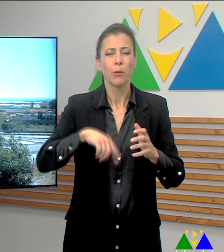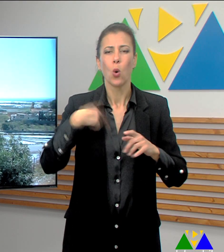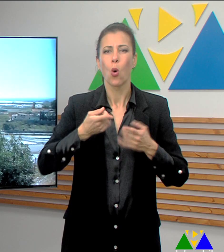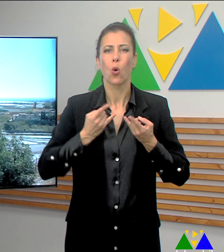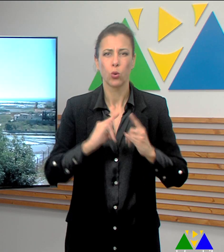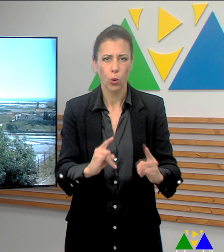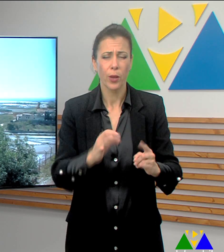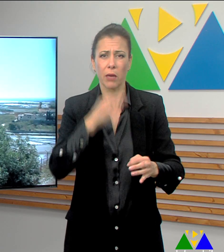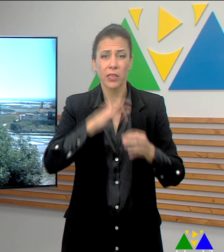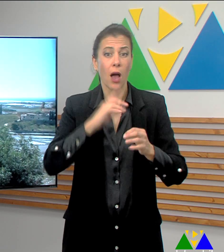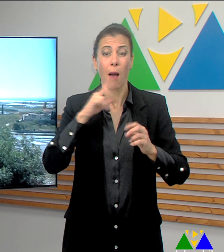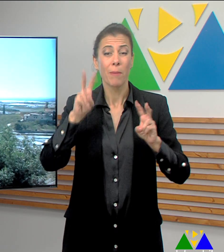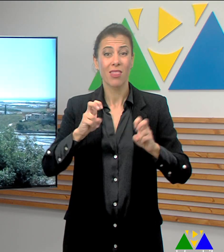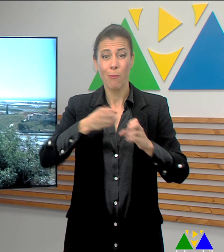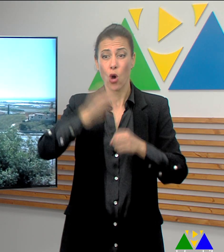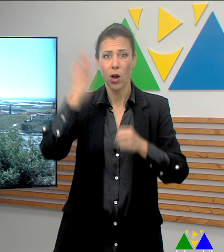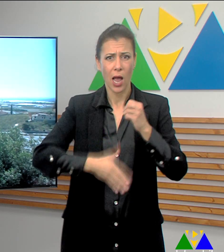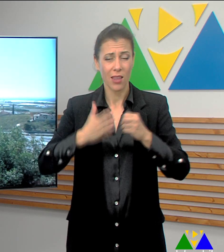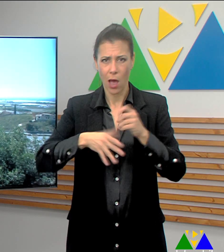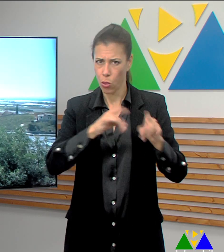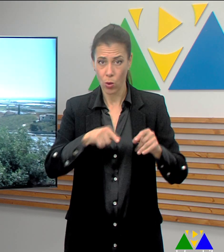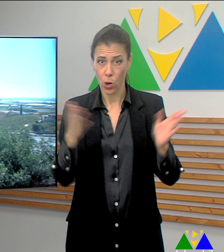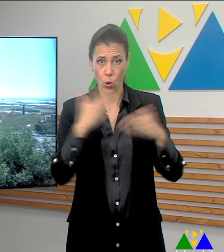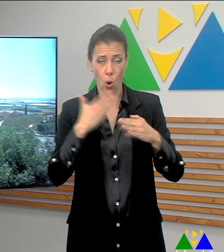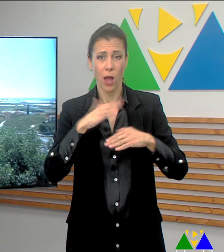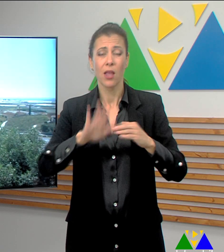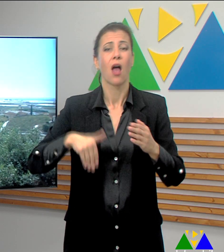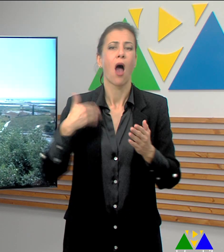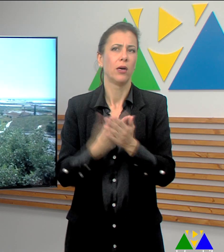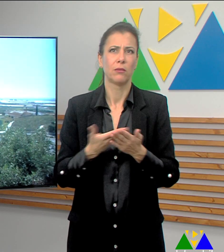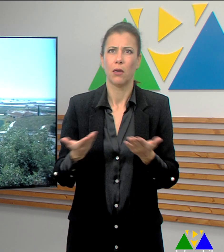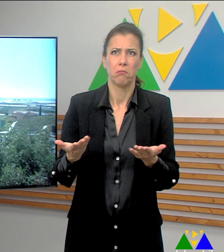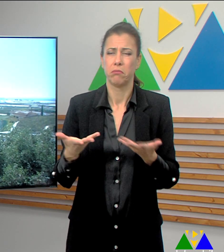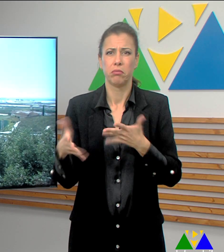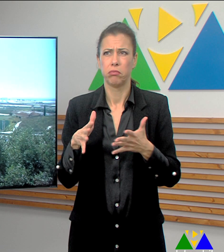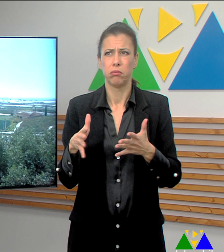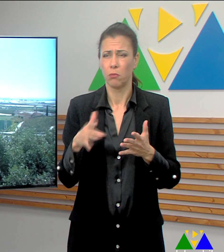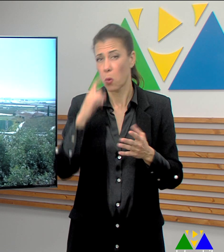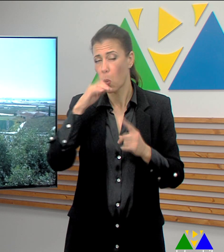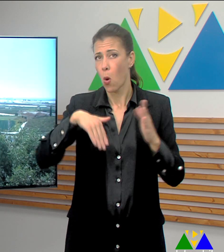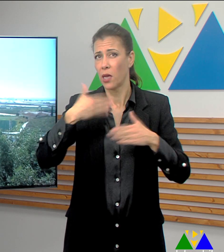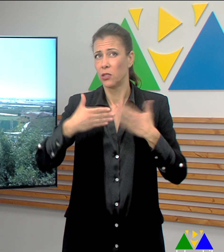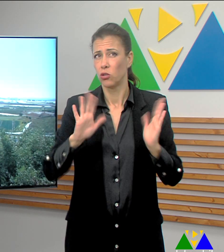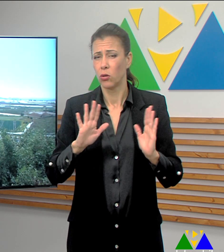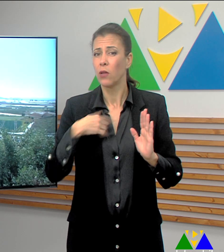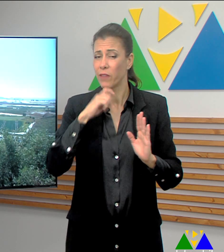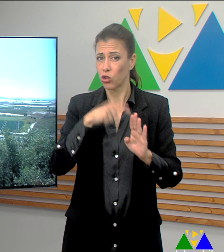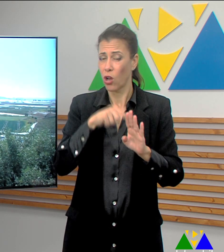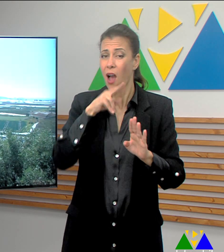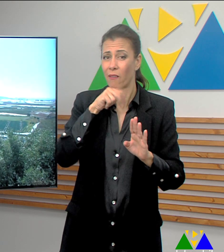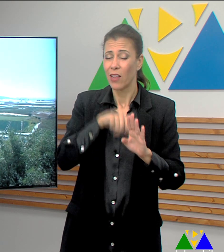había caña de azúcar al principio en esta zona, hasta que época estamos hablando? En el siglo XVI, en